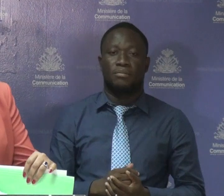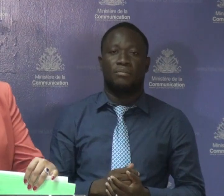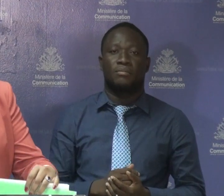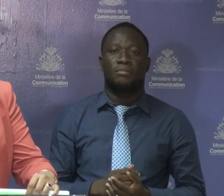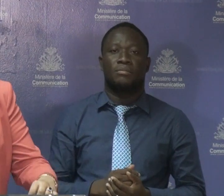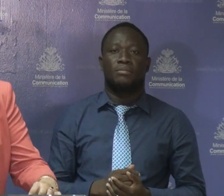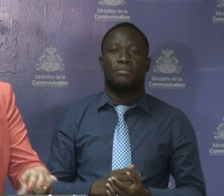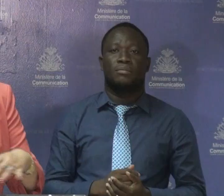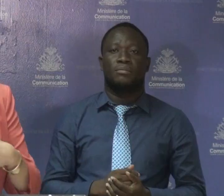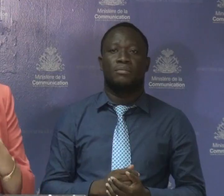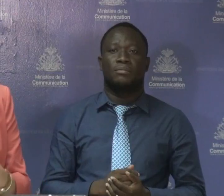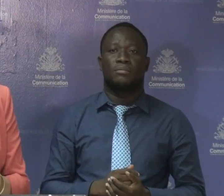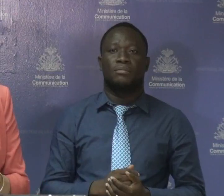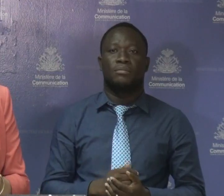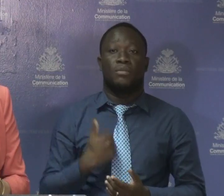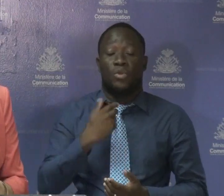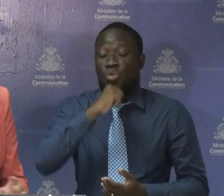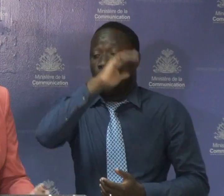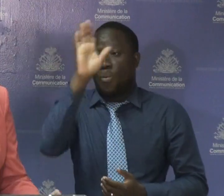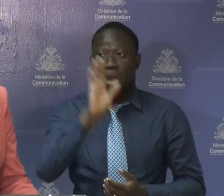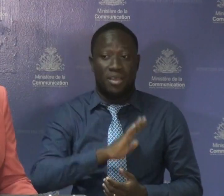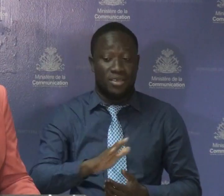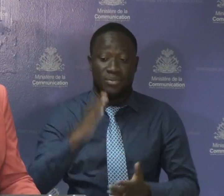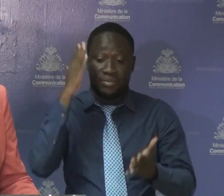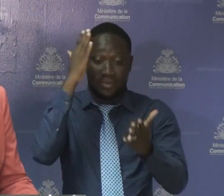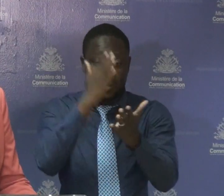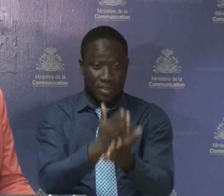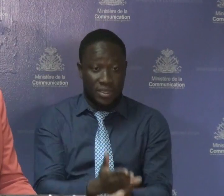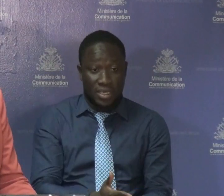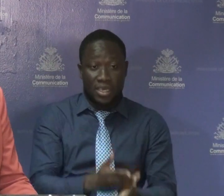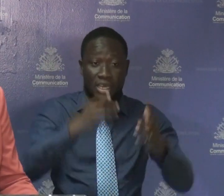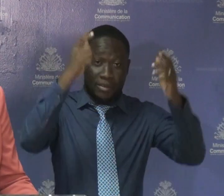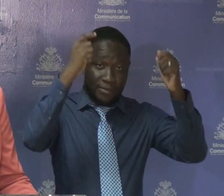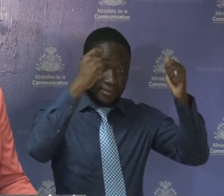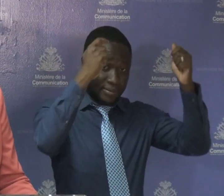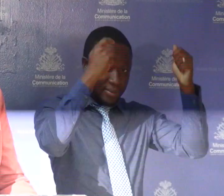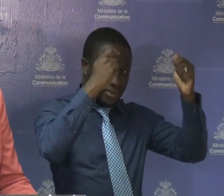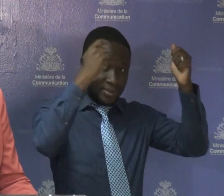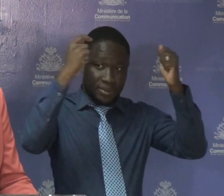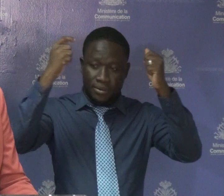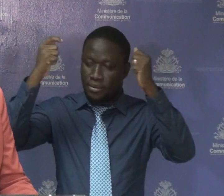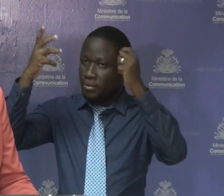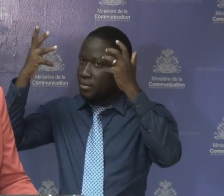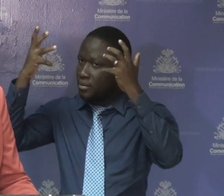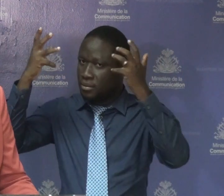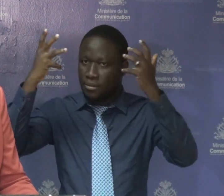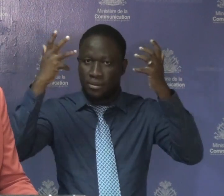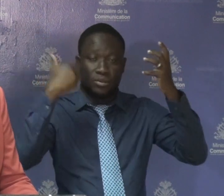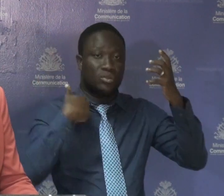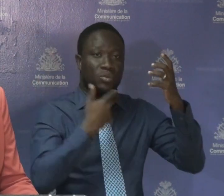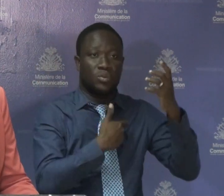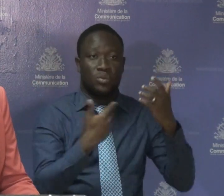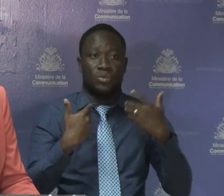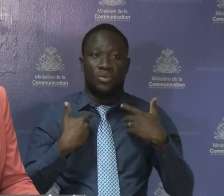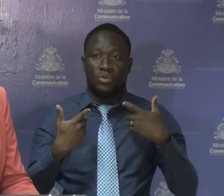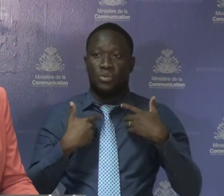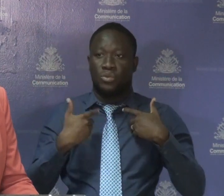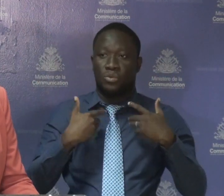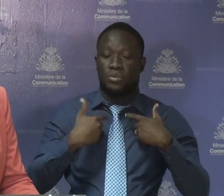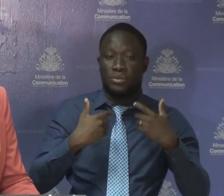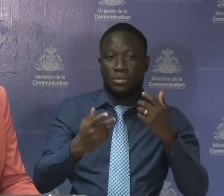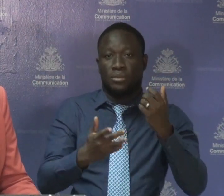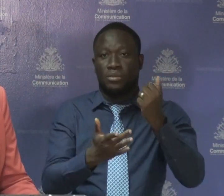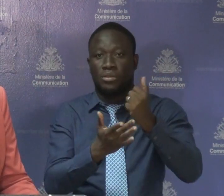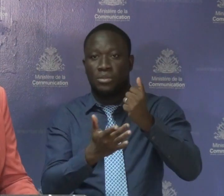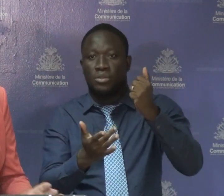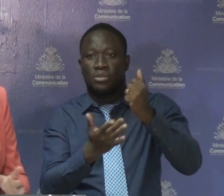bien sûr, nous pas jamais cesser avec les campagnes d'éducteur. Ça veut dire que nous gagnons des tour opérateurs